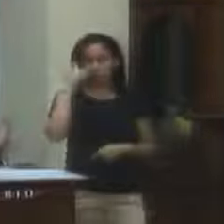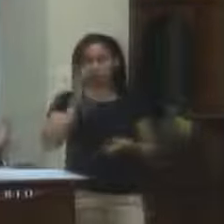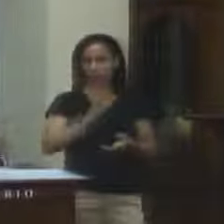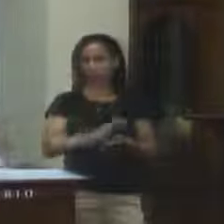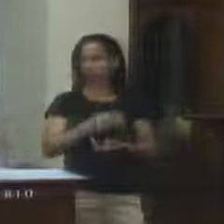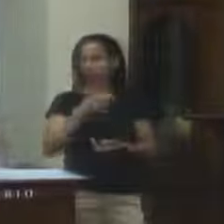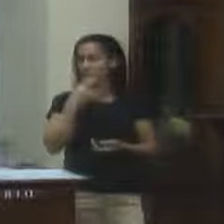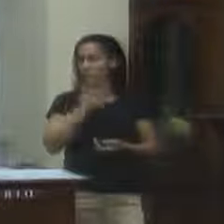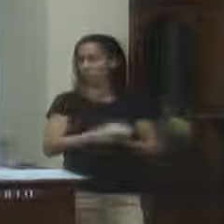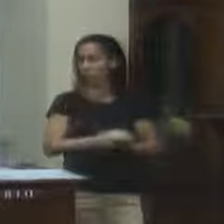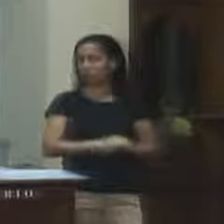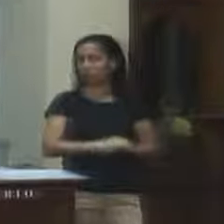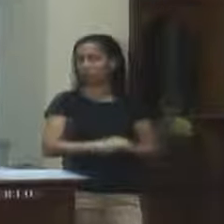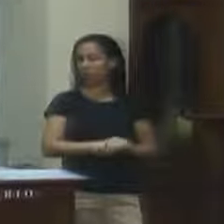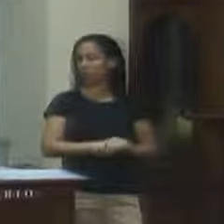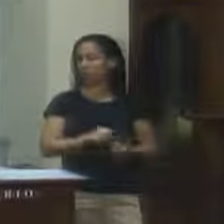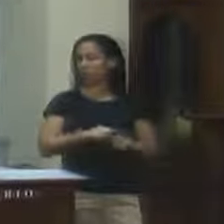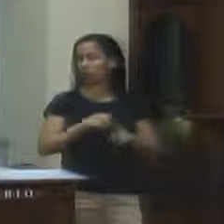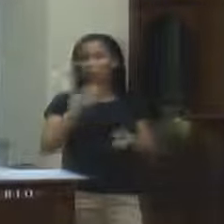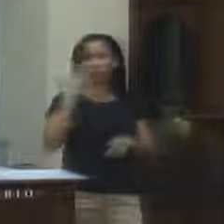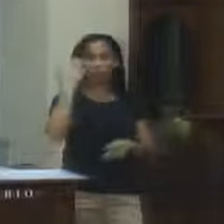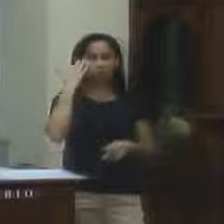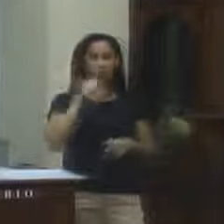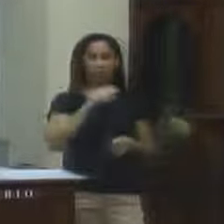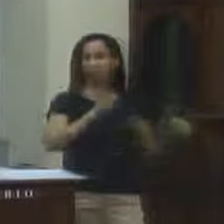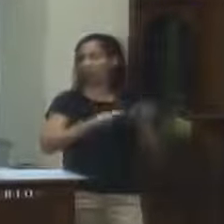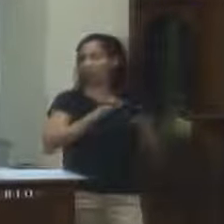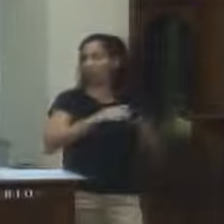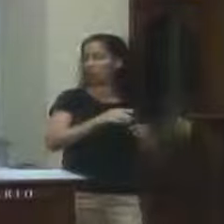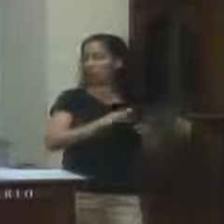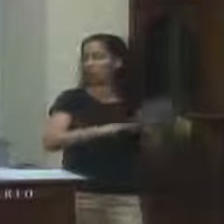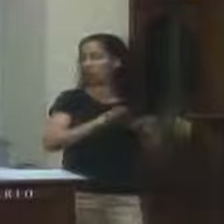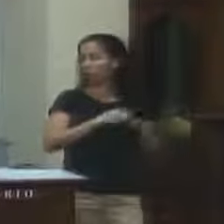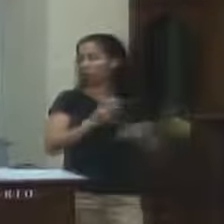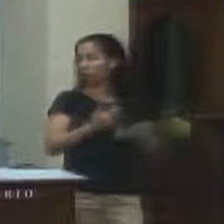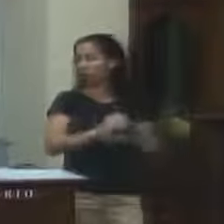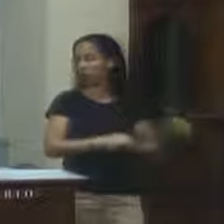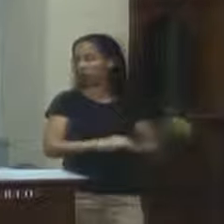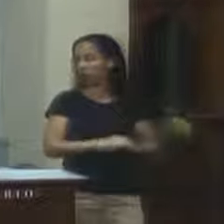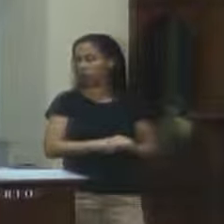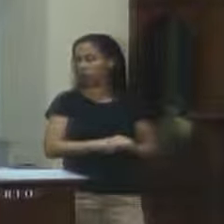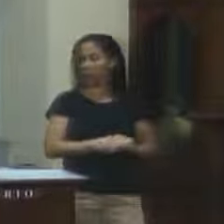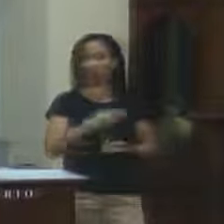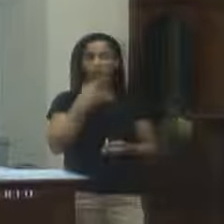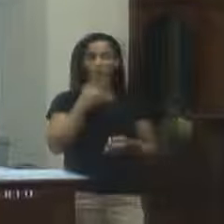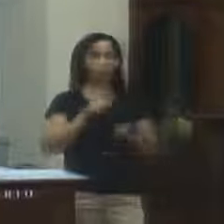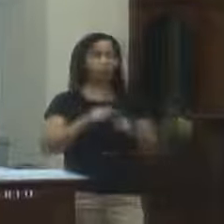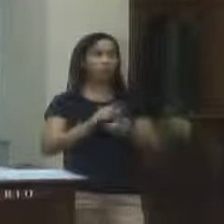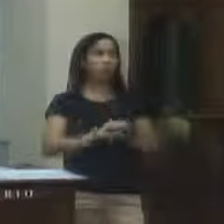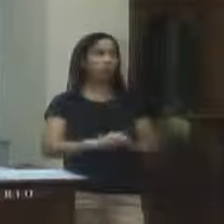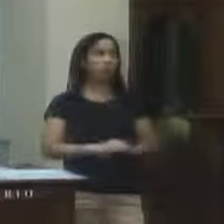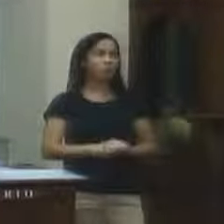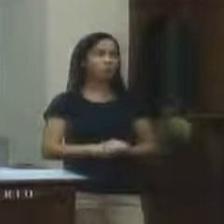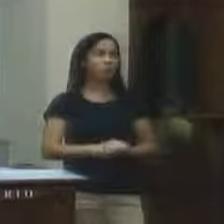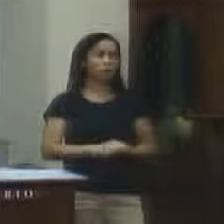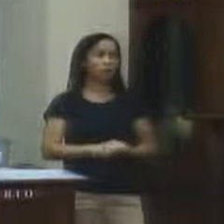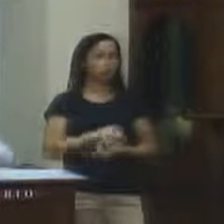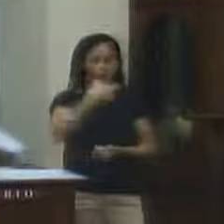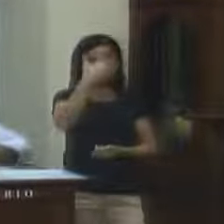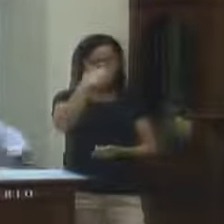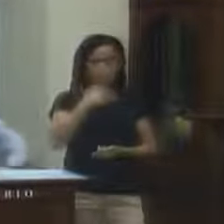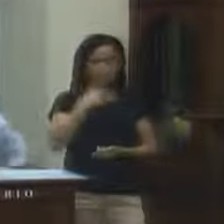falado para a senhora tinha autonomia? Não. É de 5 a tantas o FII. Igual eu estou falando, vereador, eu